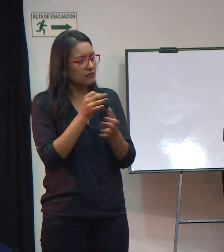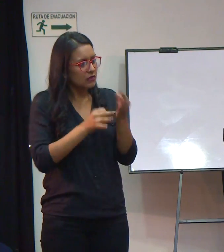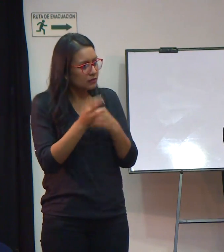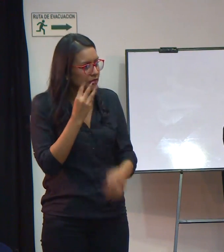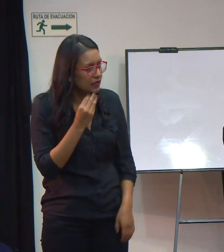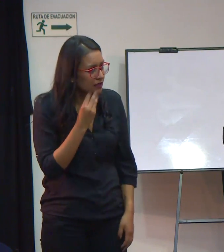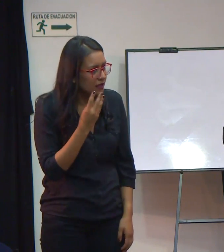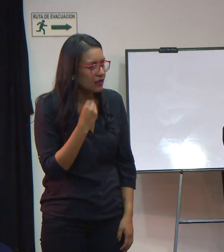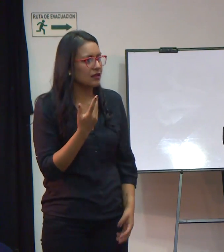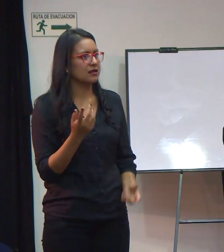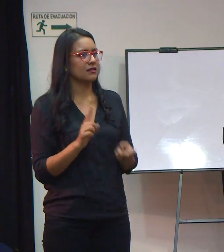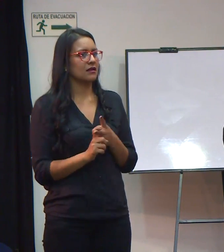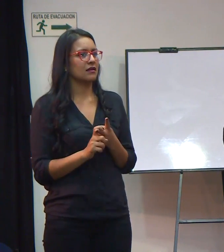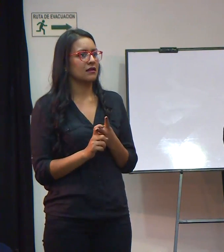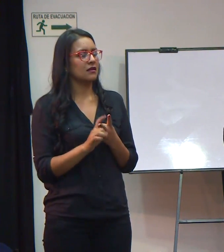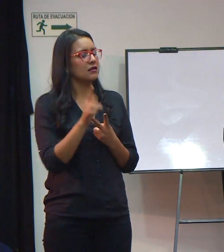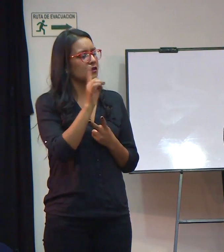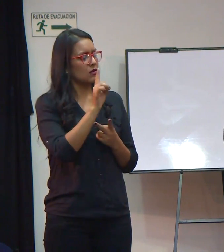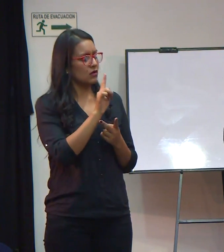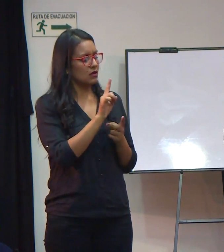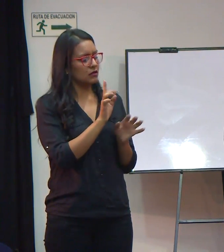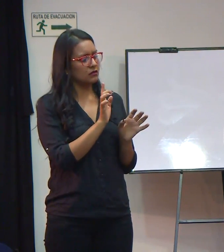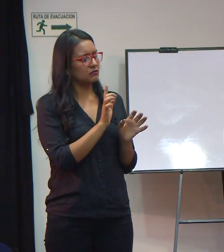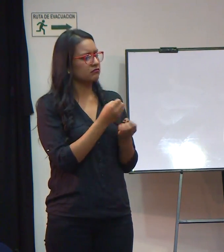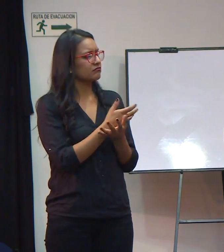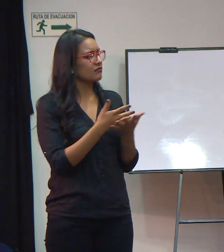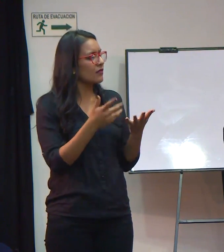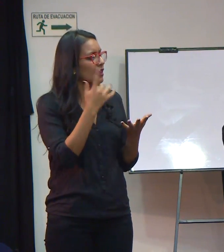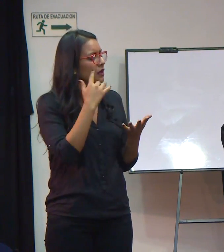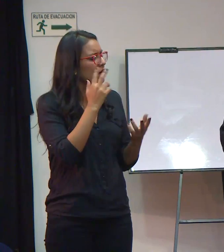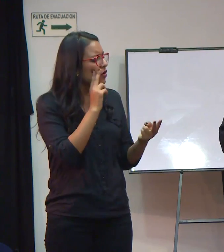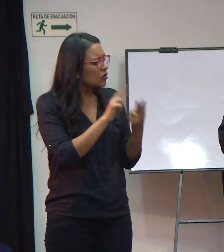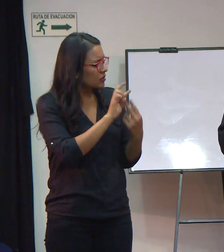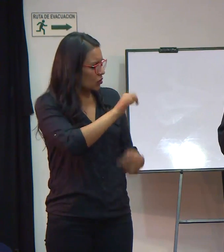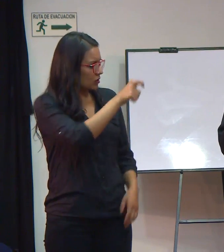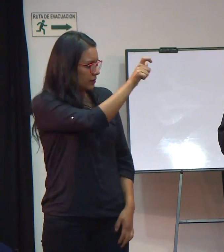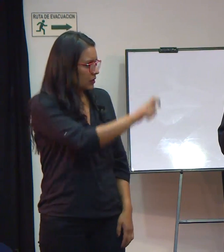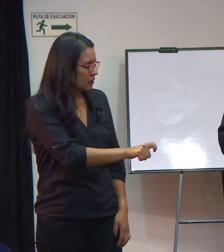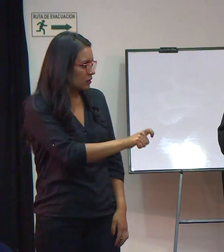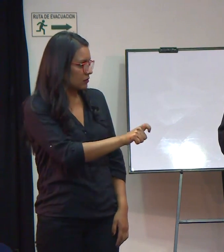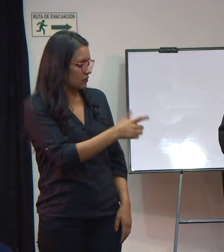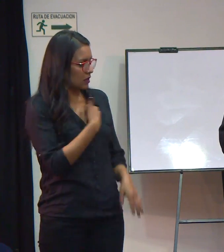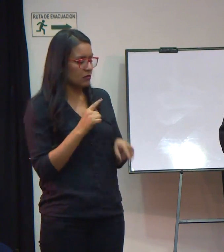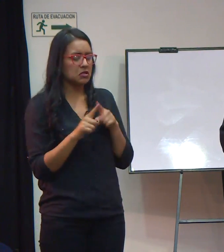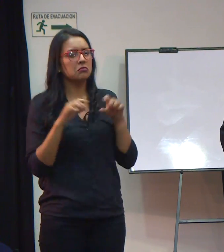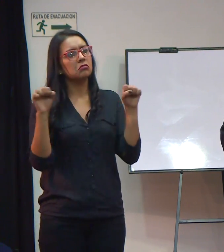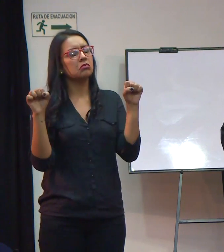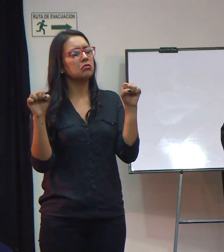vivencias del no estar exentos al conocer al otro, digamos en Transmilenio,